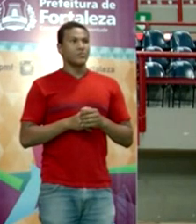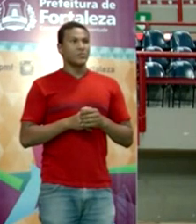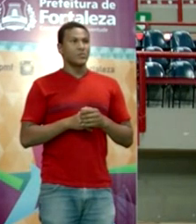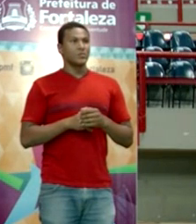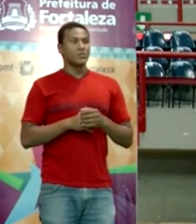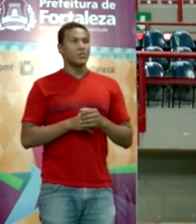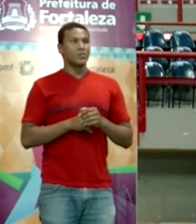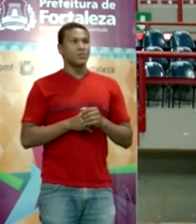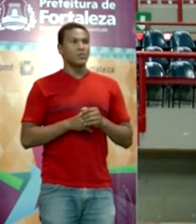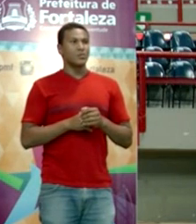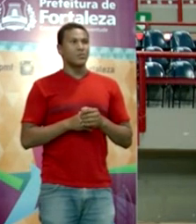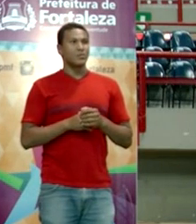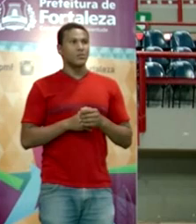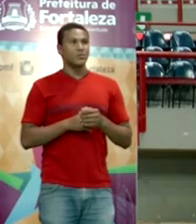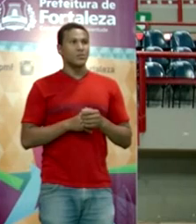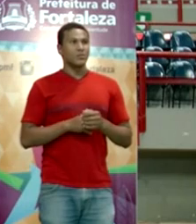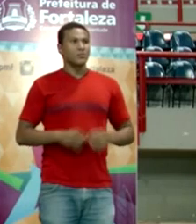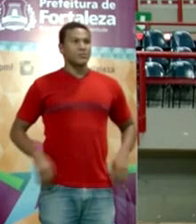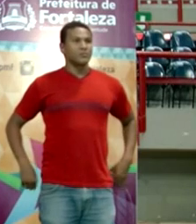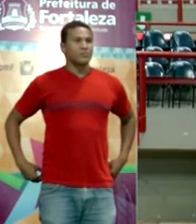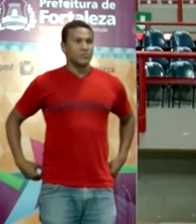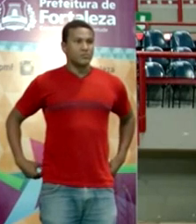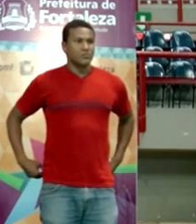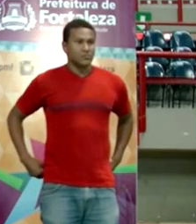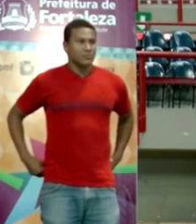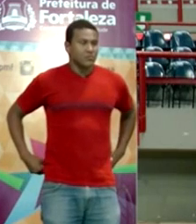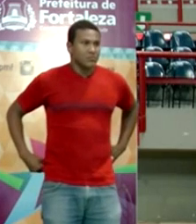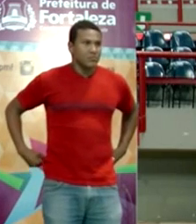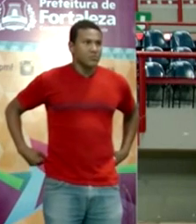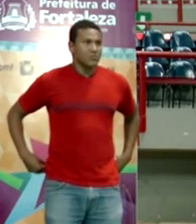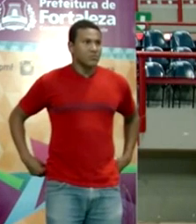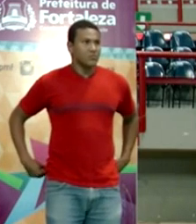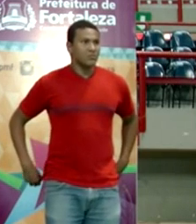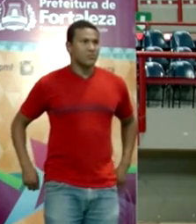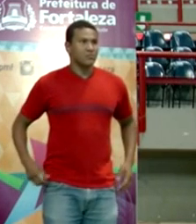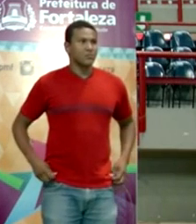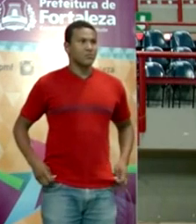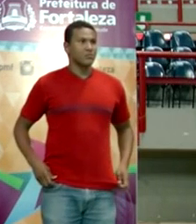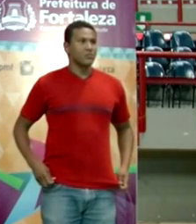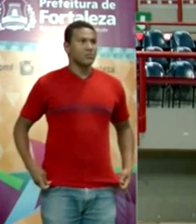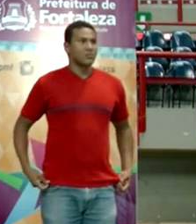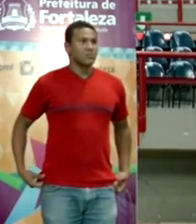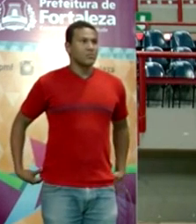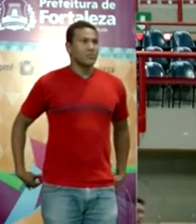já. Ela está caminhando para lá. Tá tudo bem?